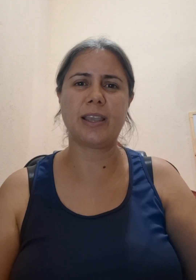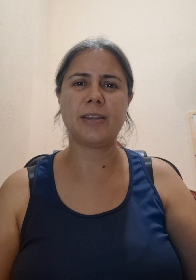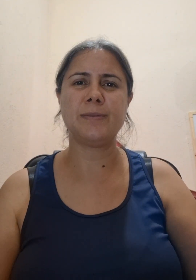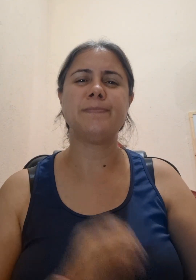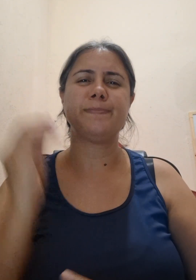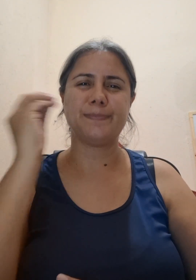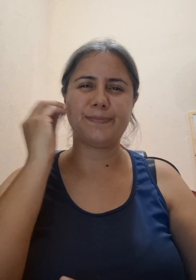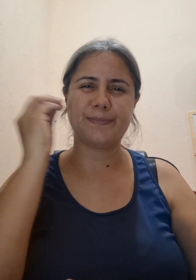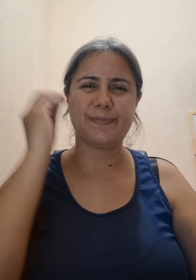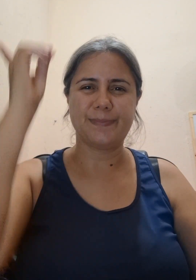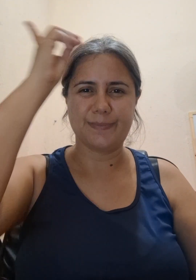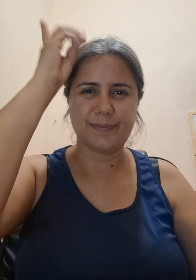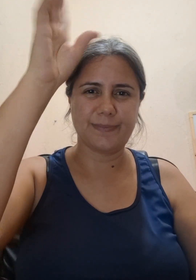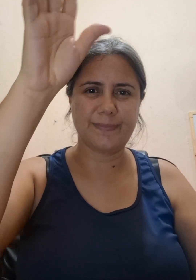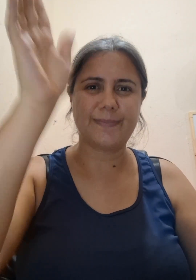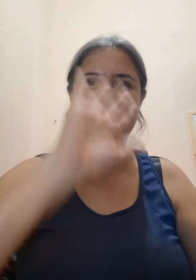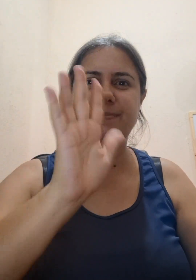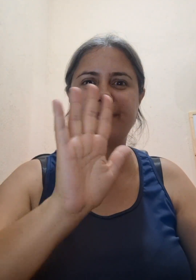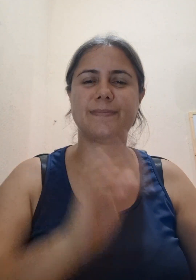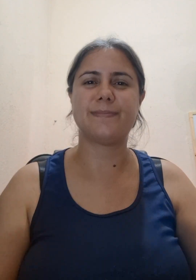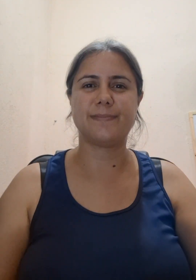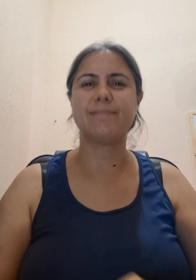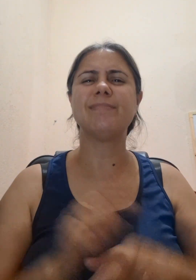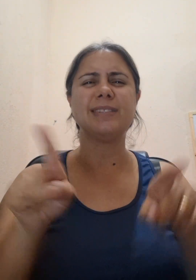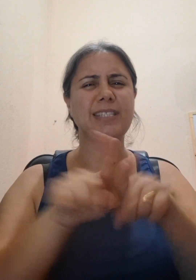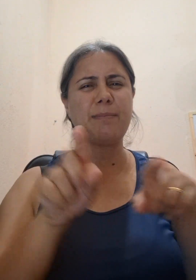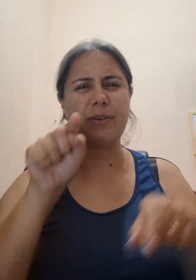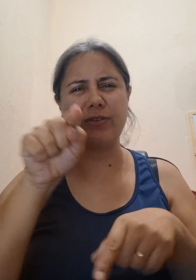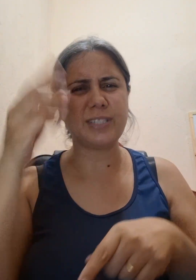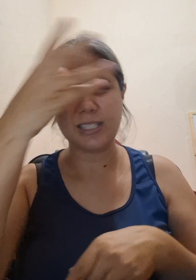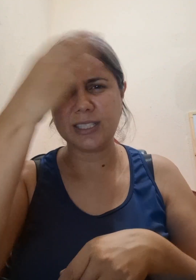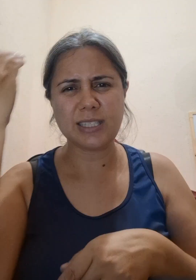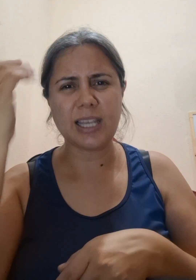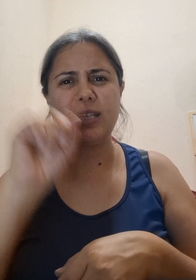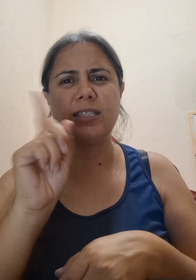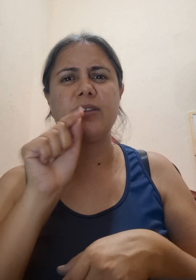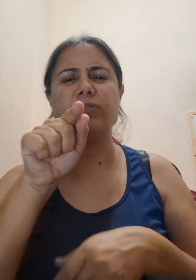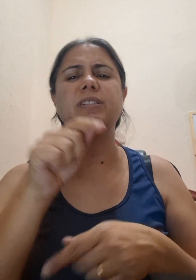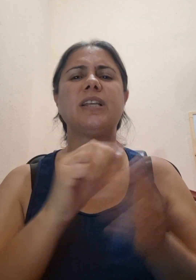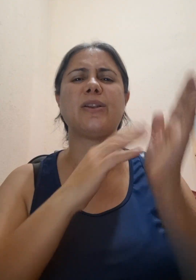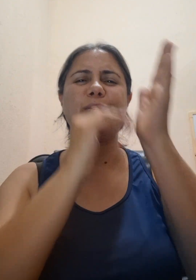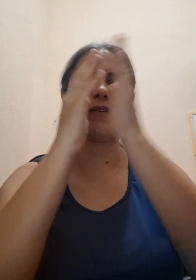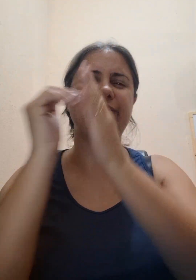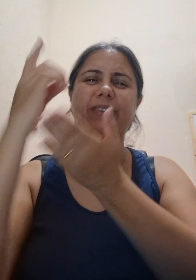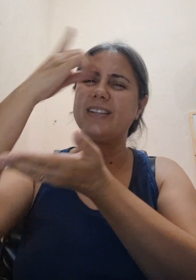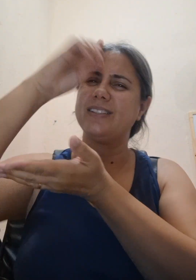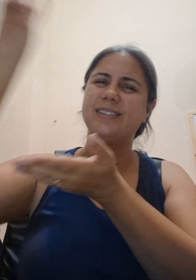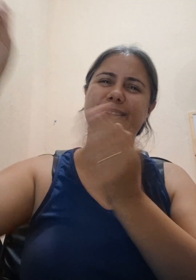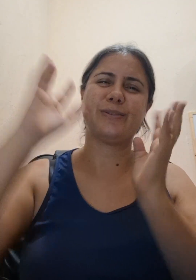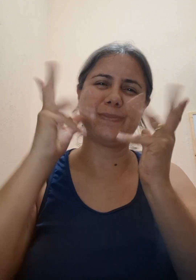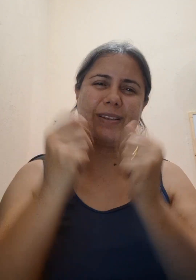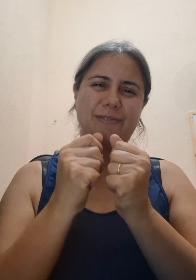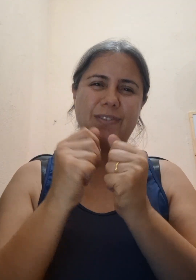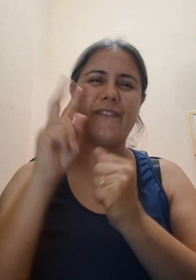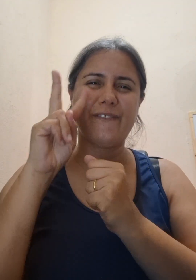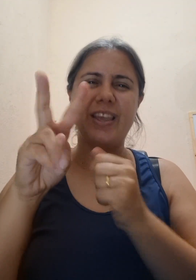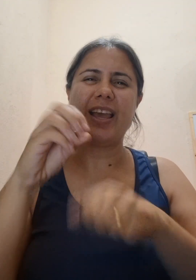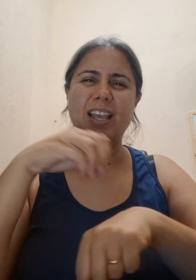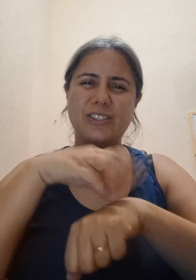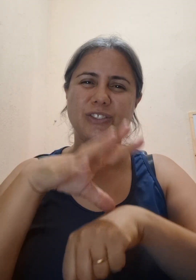qual pecado você precisa se arrepender, ok? Beijos, Deus abençoe, tchau. Também você não se esqueça de louvar esse Deus